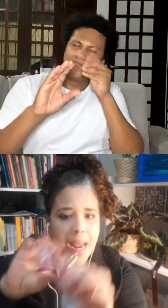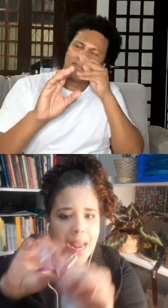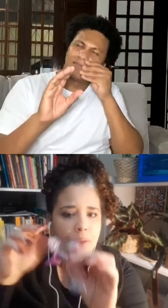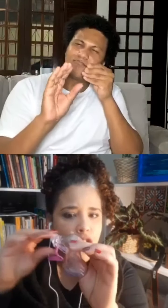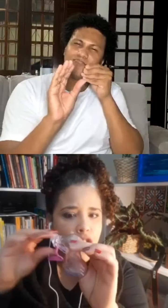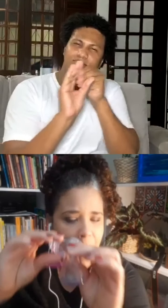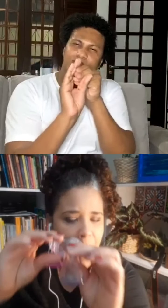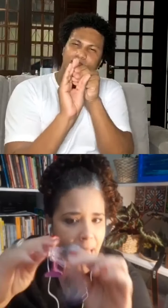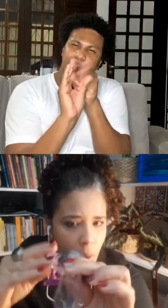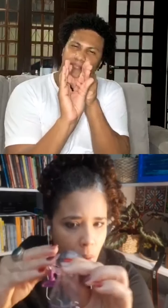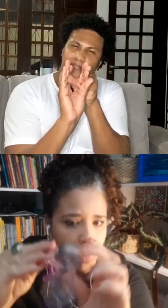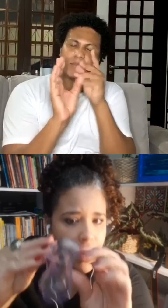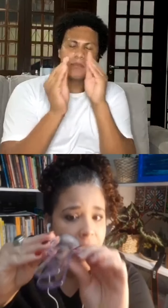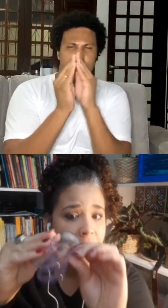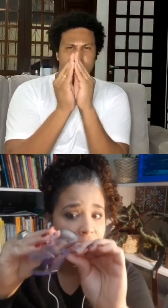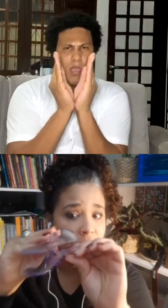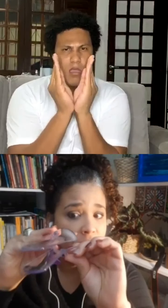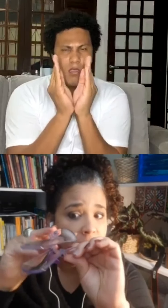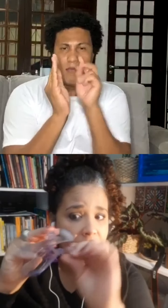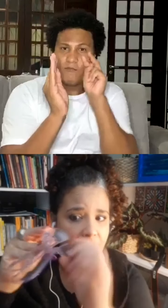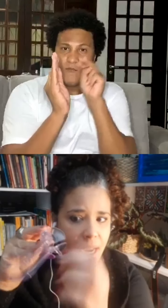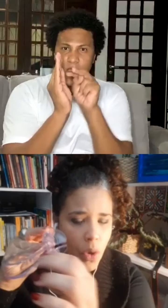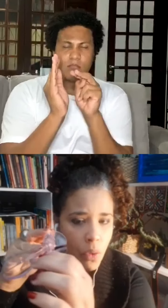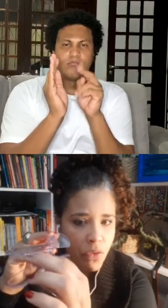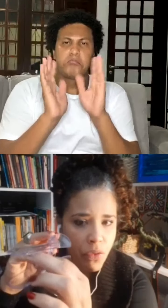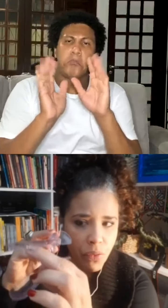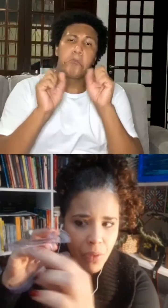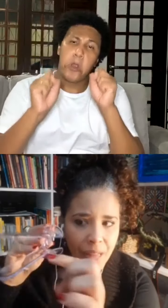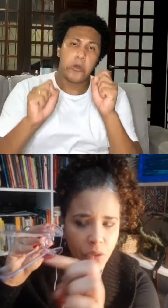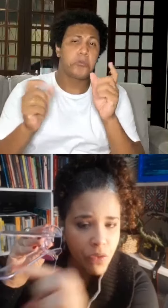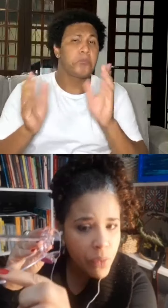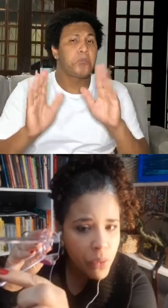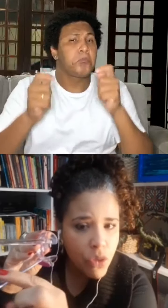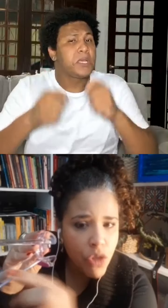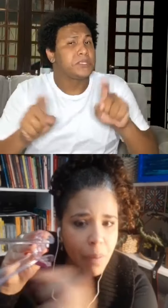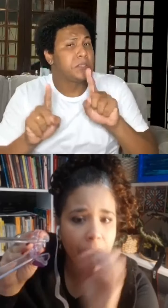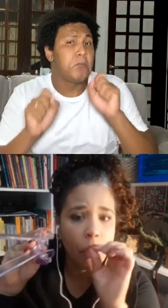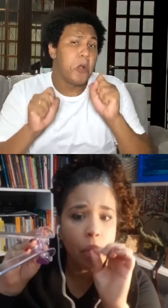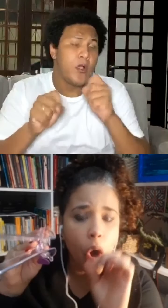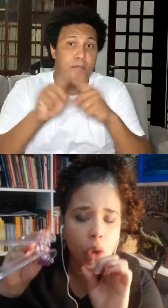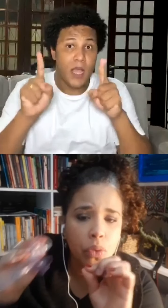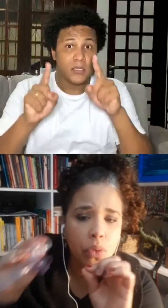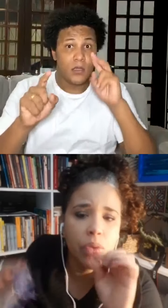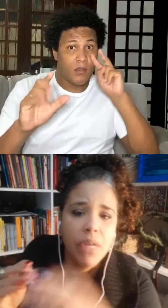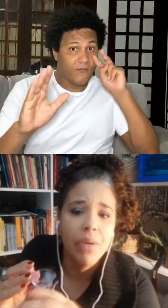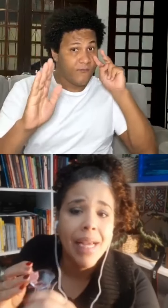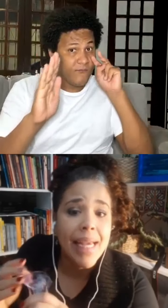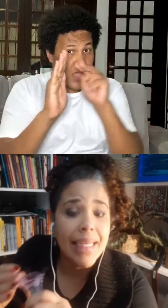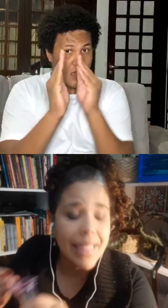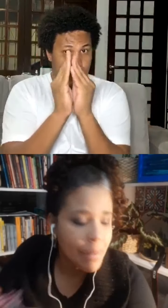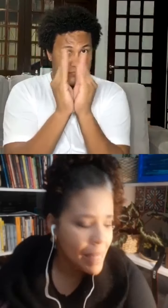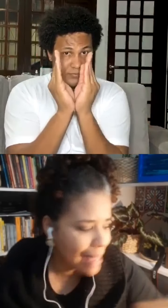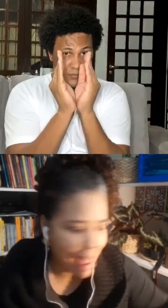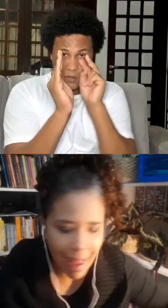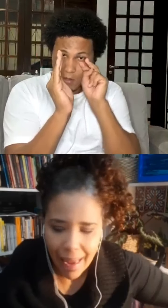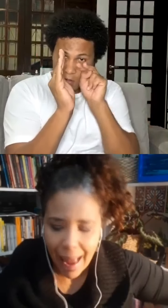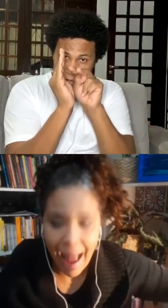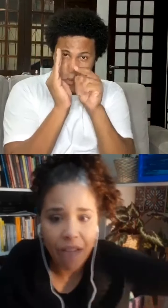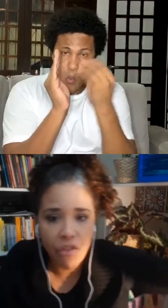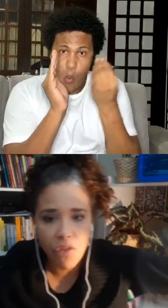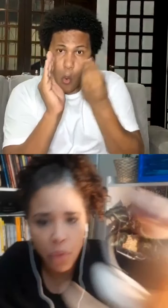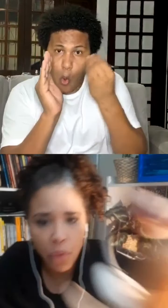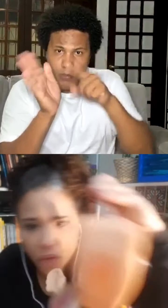colocar o espéculo e ver lá no fundo do espéculo o colo do útero e examinar